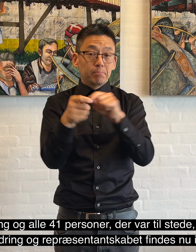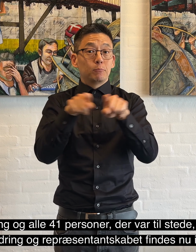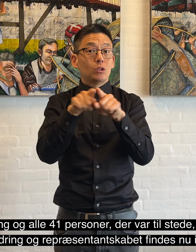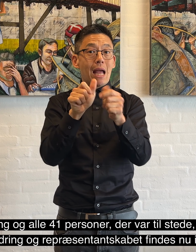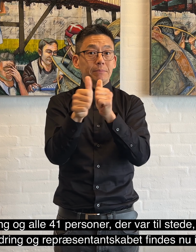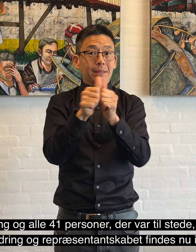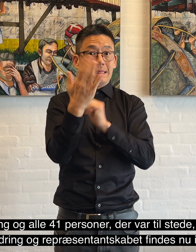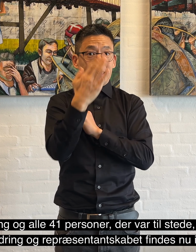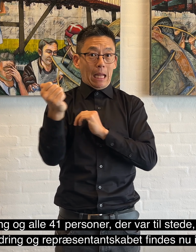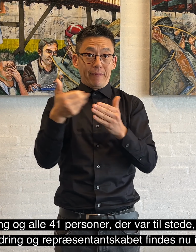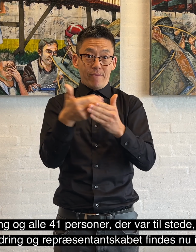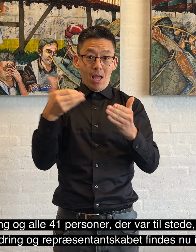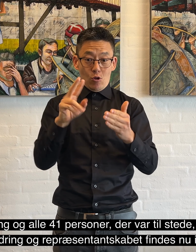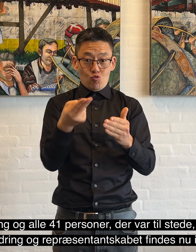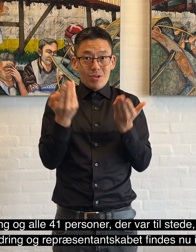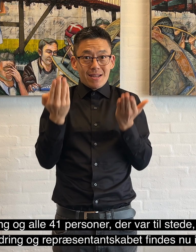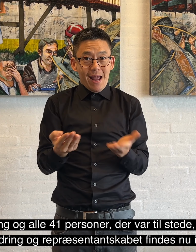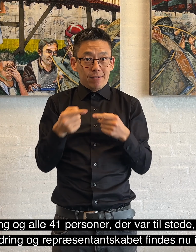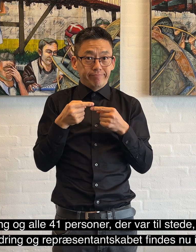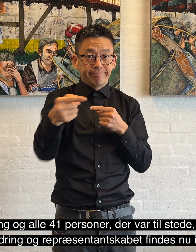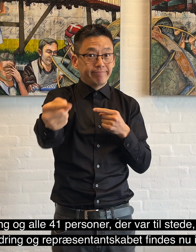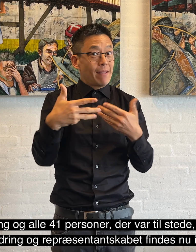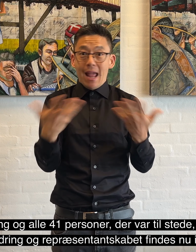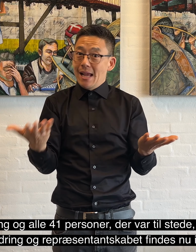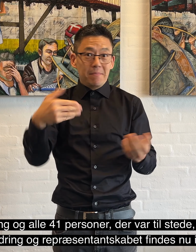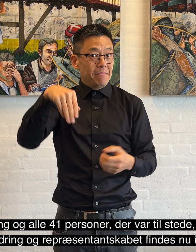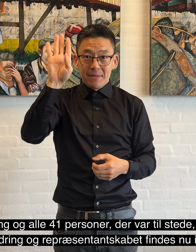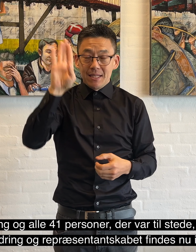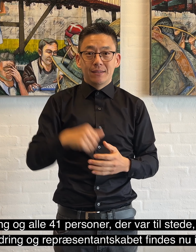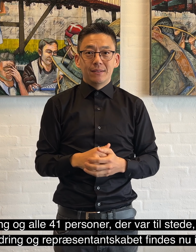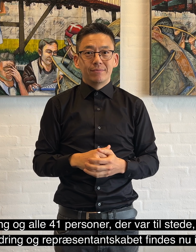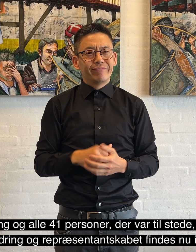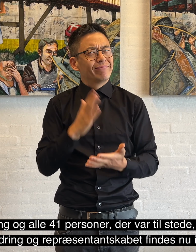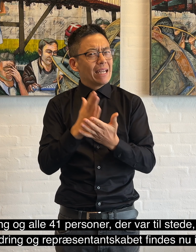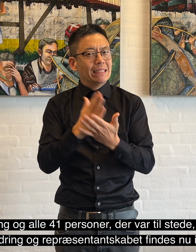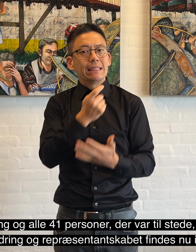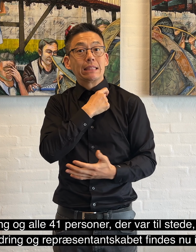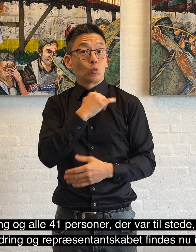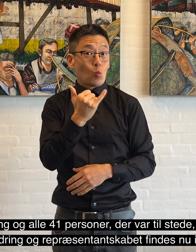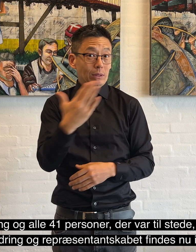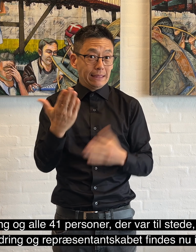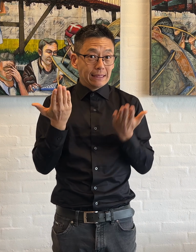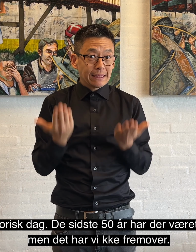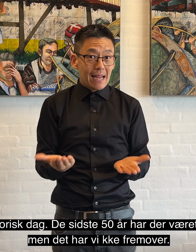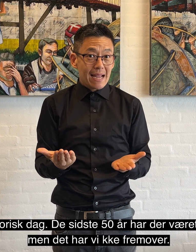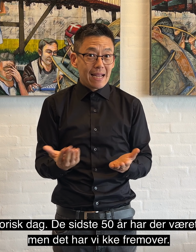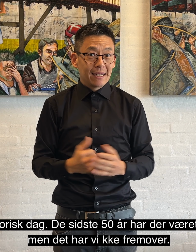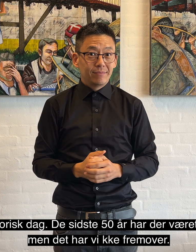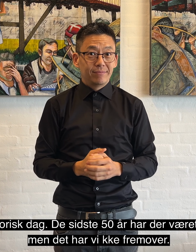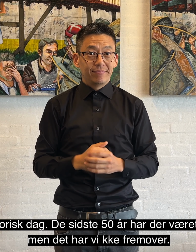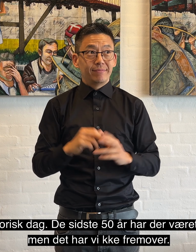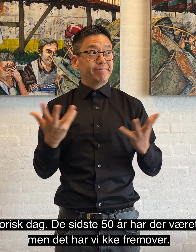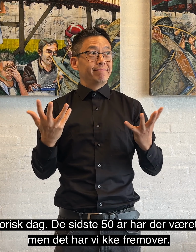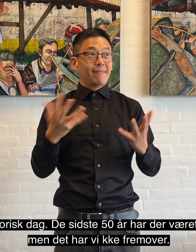for denne store vedtægtsændring, og repræsentantskabet findes nu ikke længere. Så i dag er en helt historisk